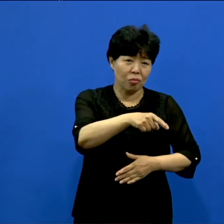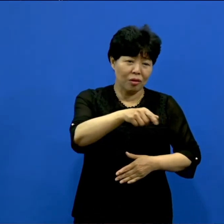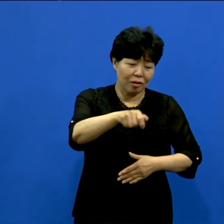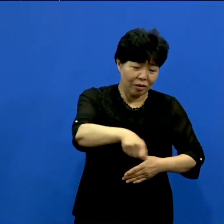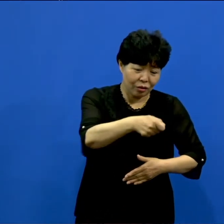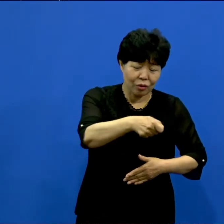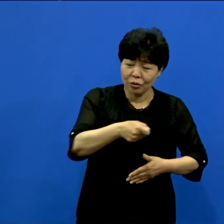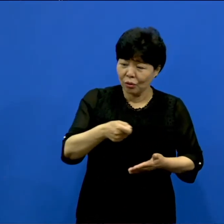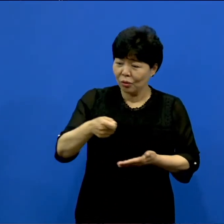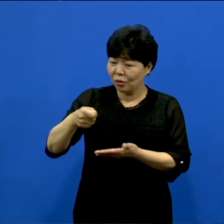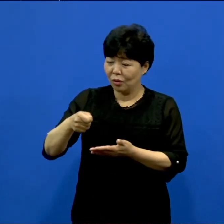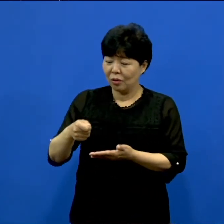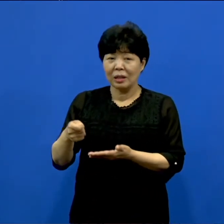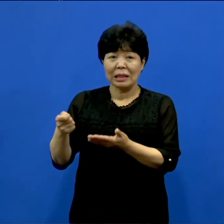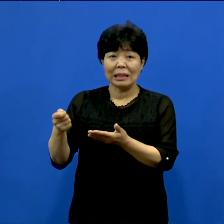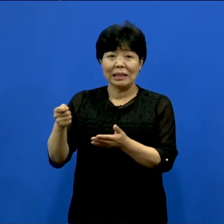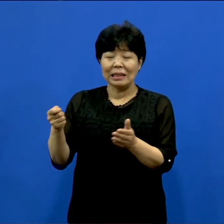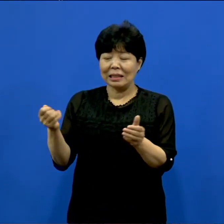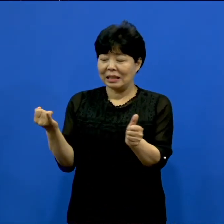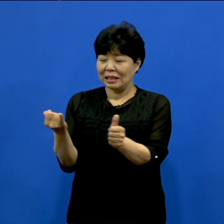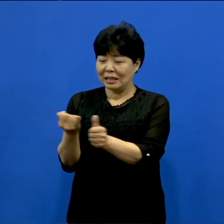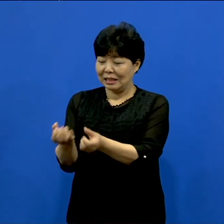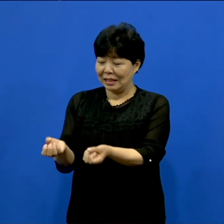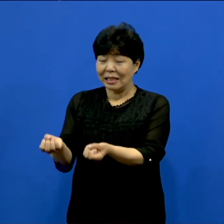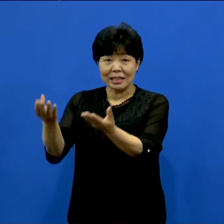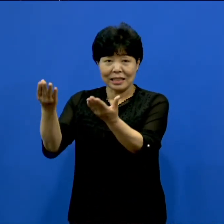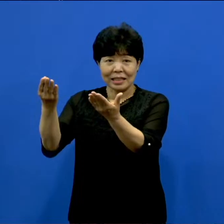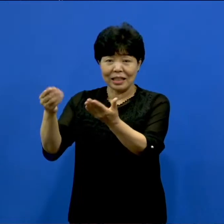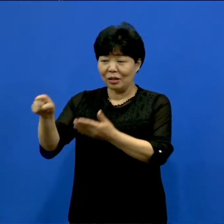갑자기 연회장에 갖다 주라. 자칫하면 욕을 먹거나 뺨 맞을 일이잖아요.